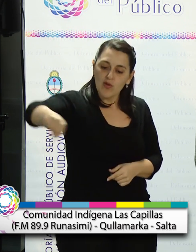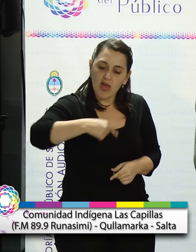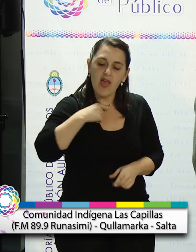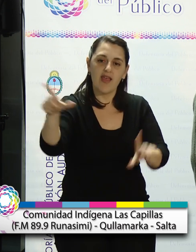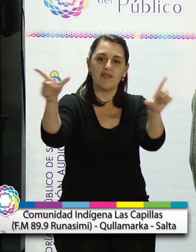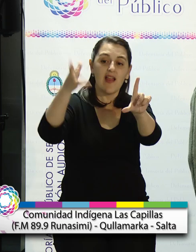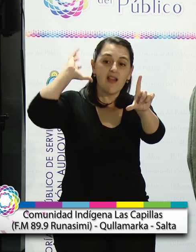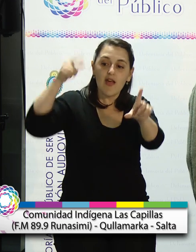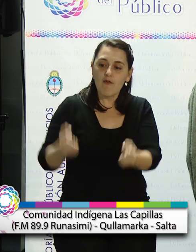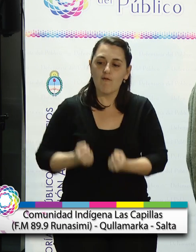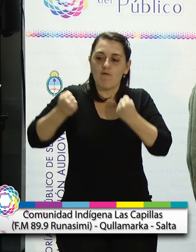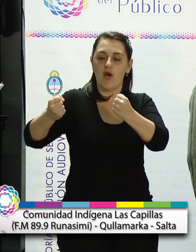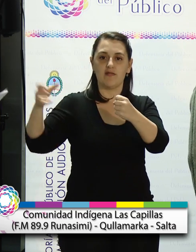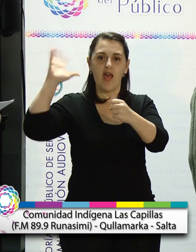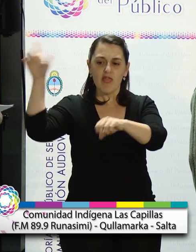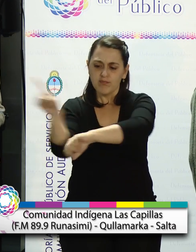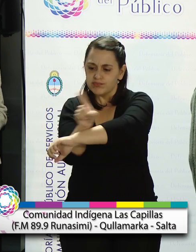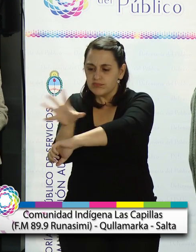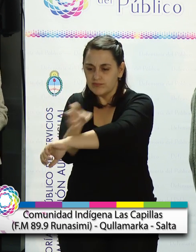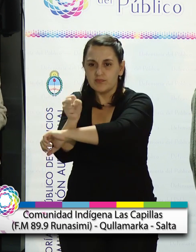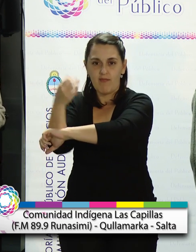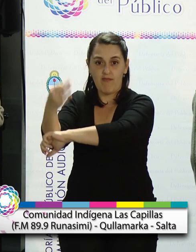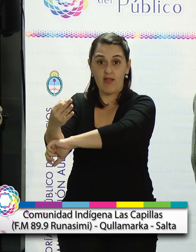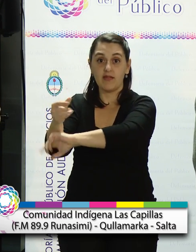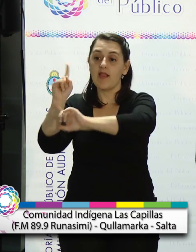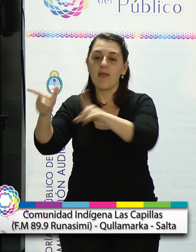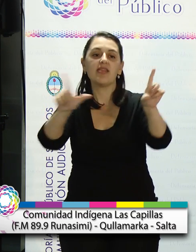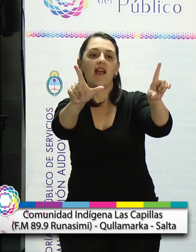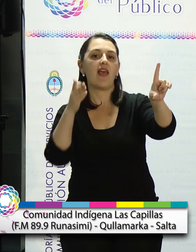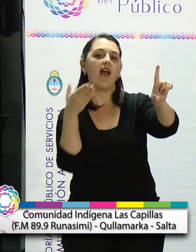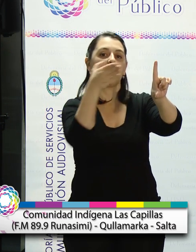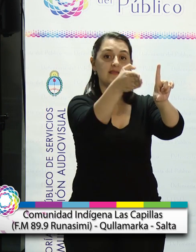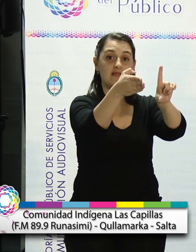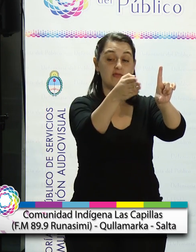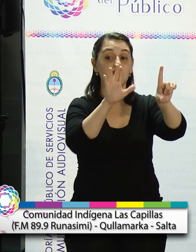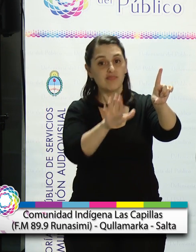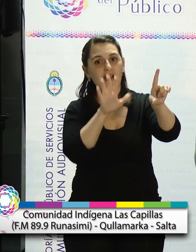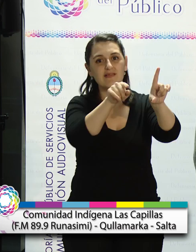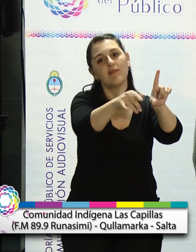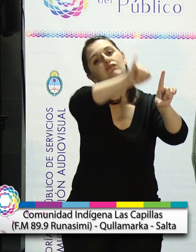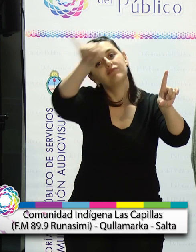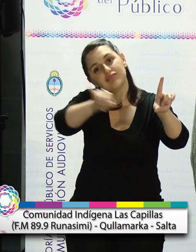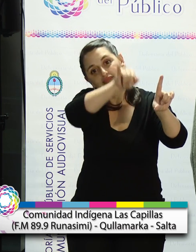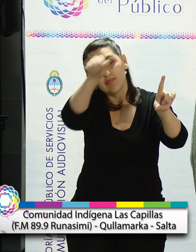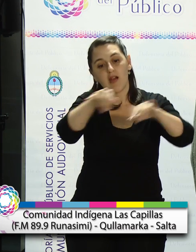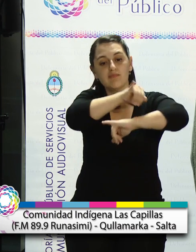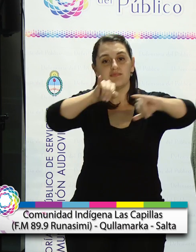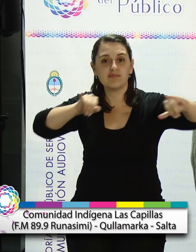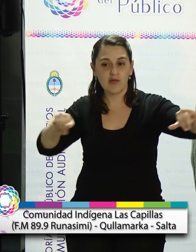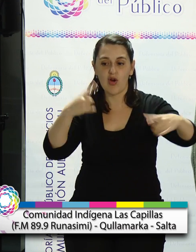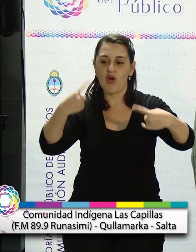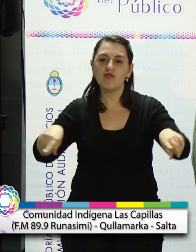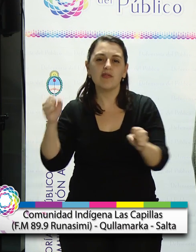radial y acceso a la televisión para promover, difundir, publicar